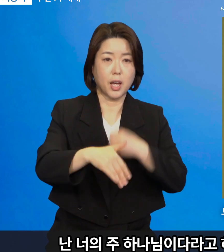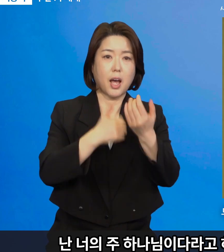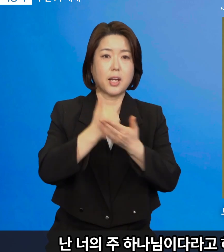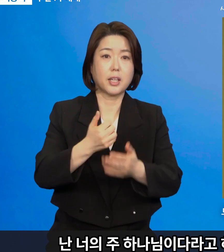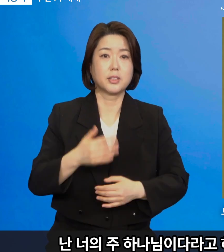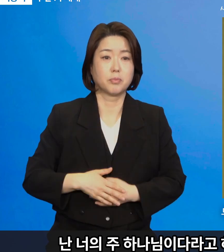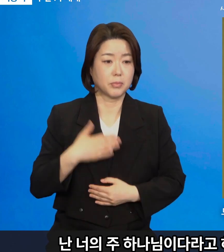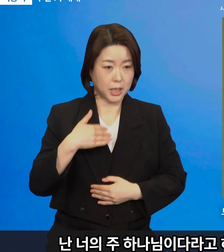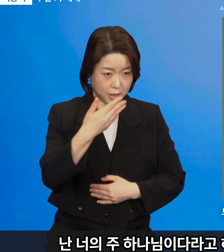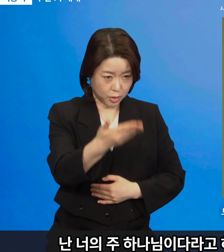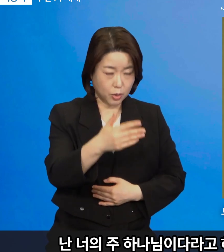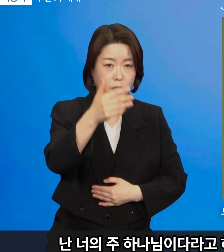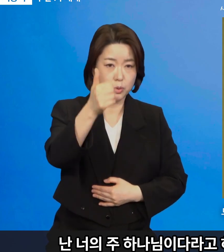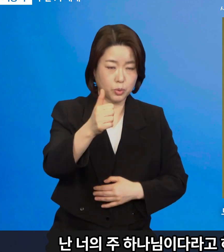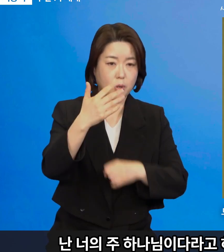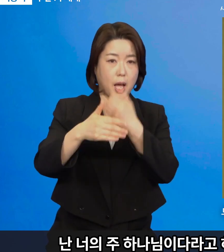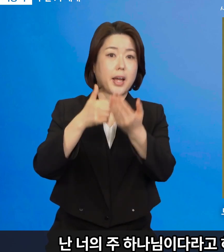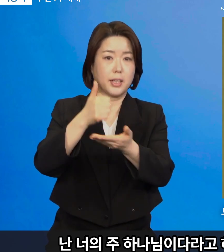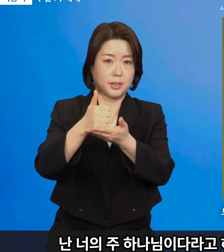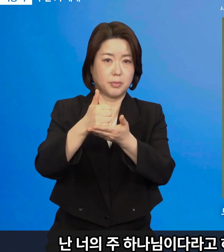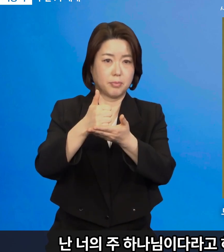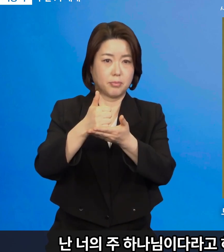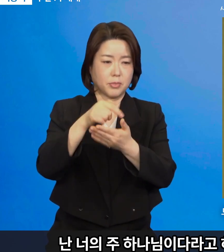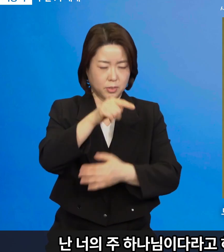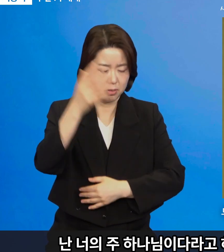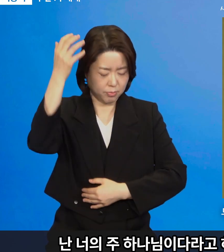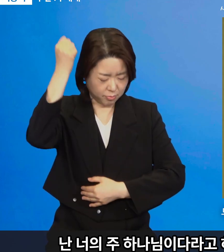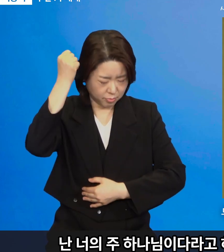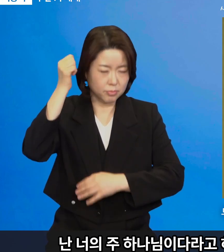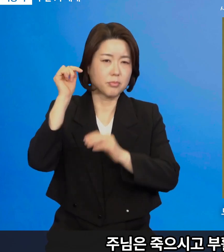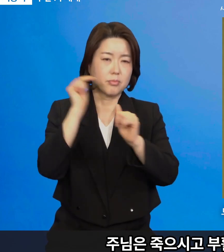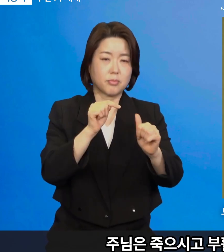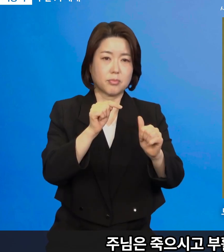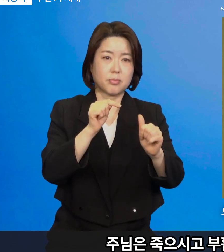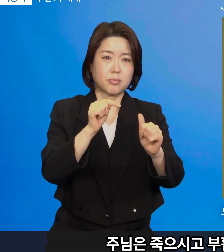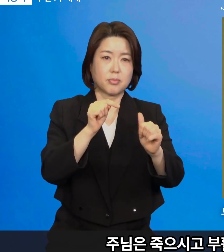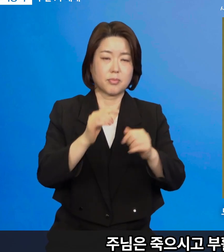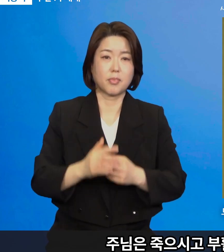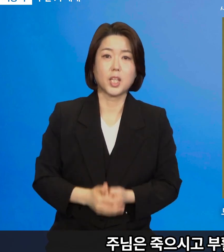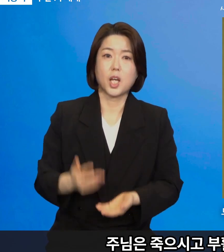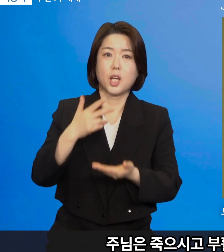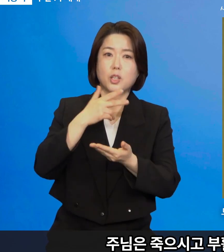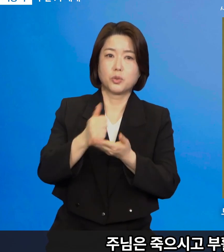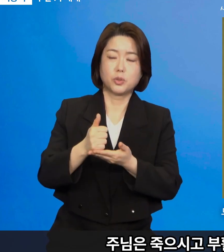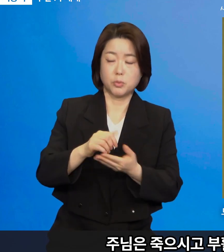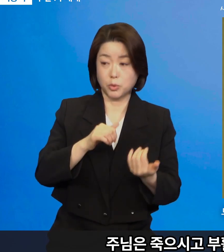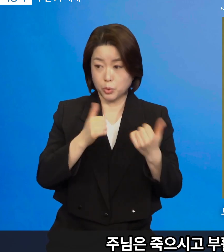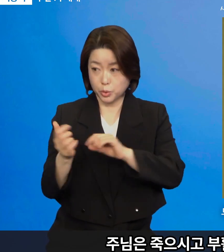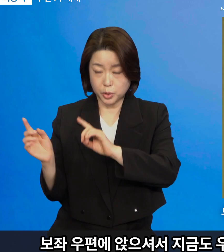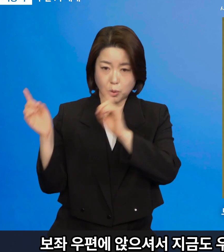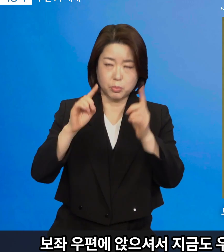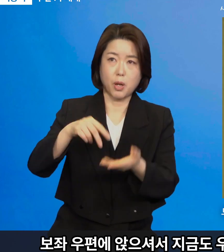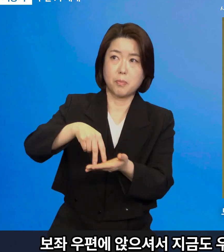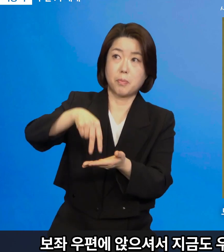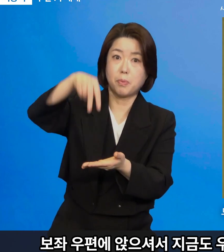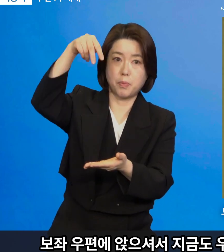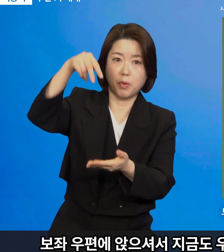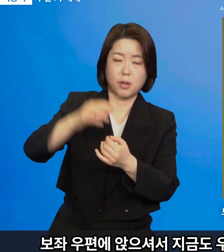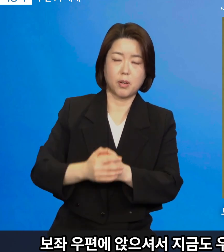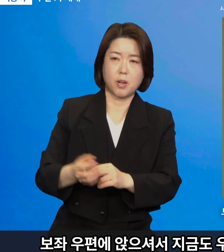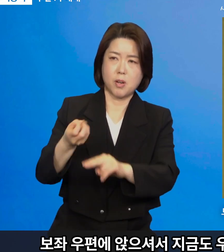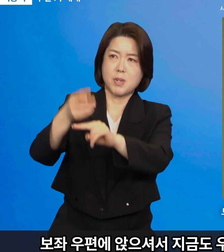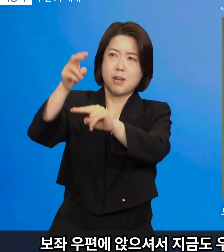난 너의 주 하나님이다 라고 하는 것을 기억하라는 거예요. 주님은 죽으시고 부활하셔서 승천하셔서 보호자